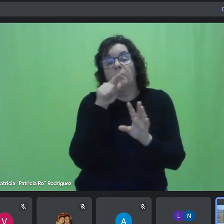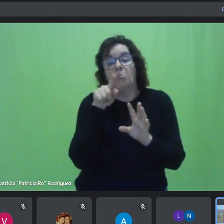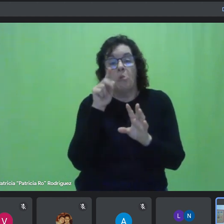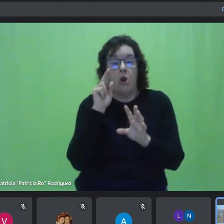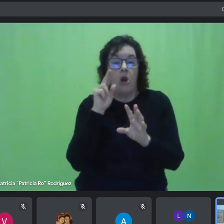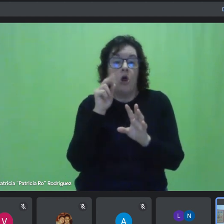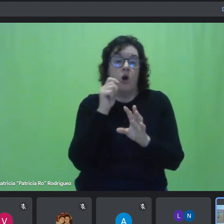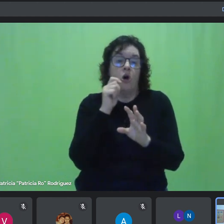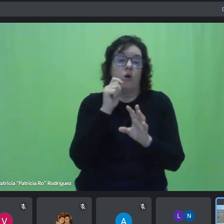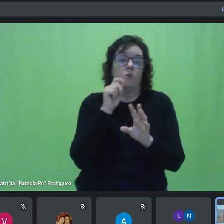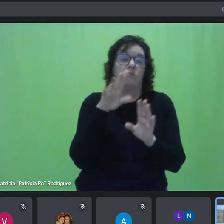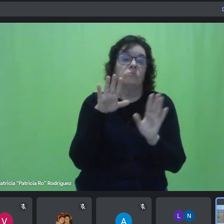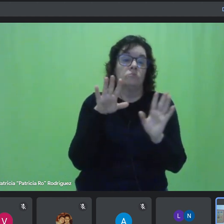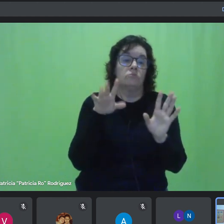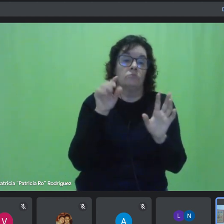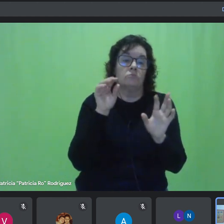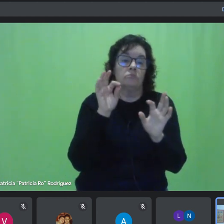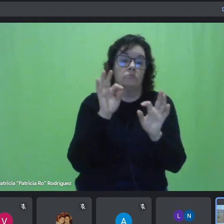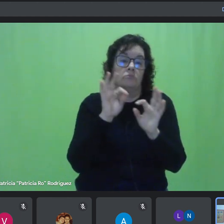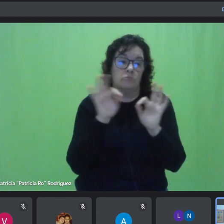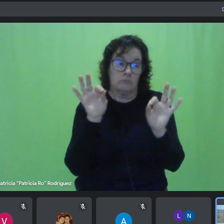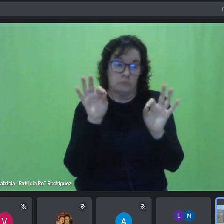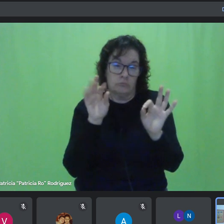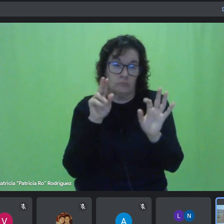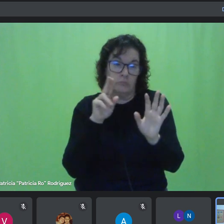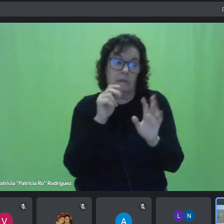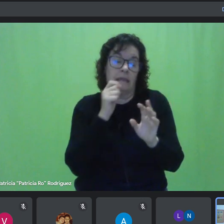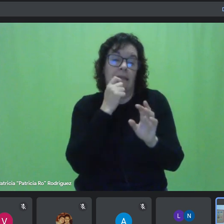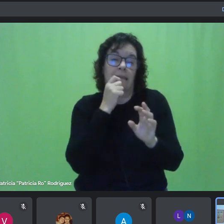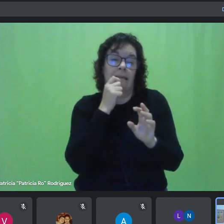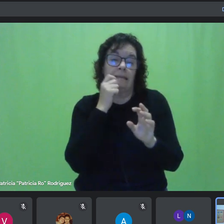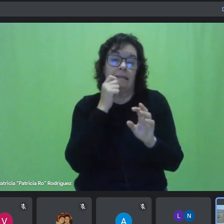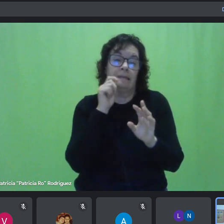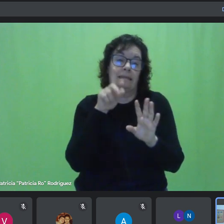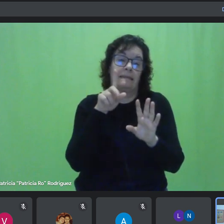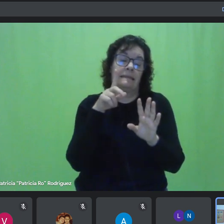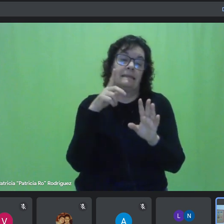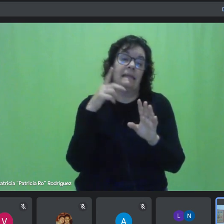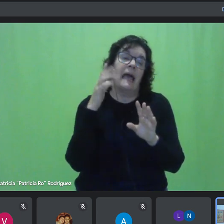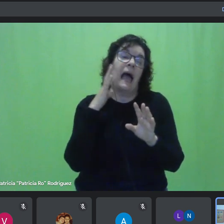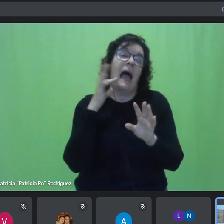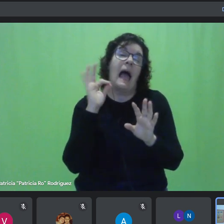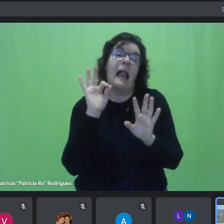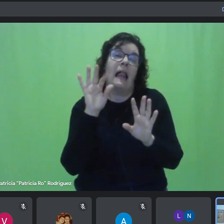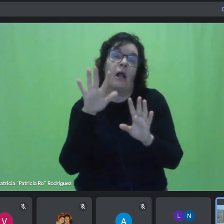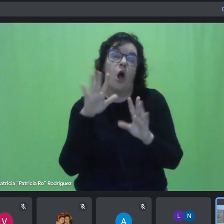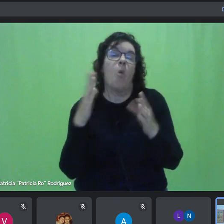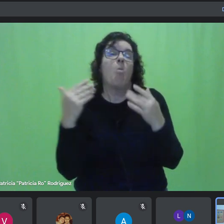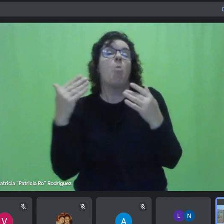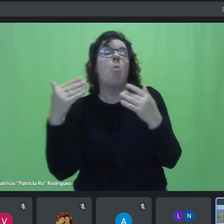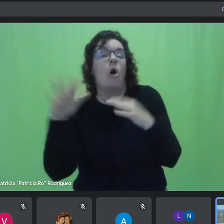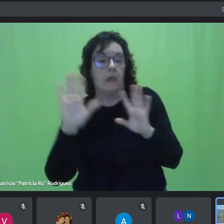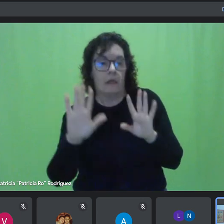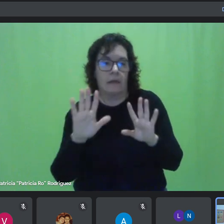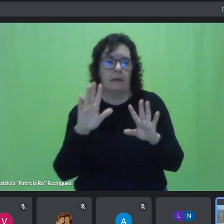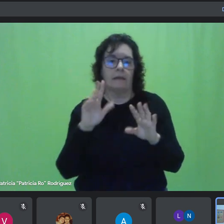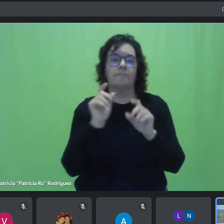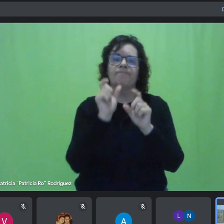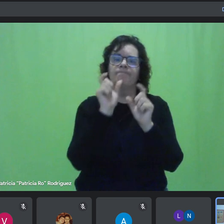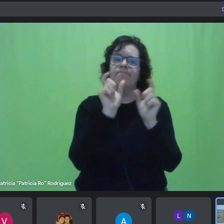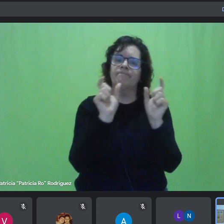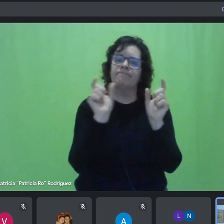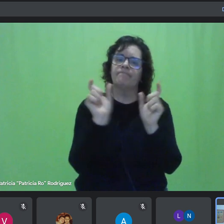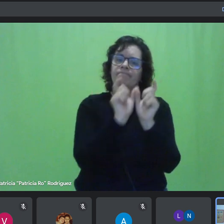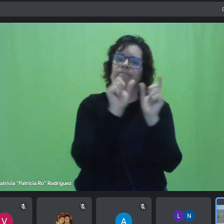podría hacer esto, ¿sí? Entonces, esa terminación ia es lo que sería del condicional.